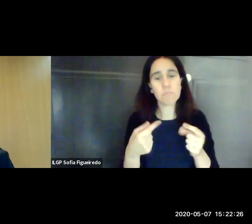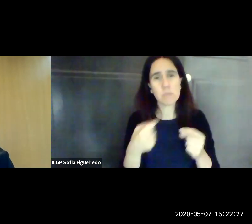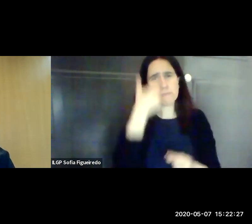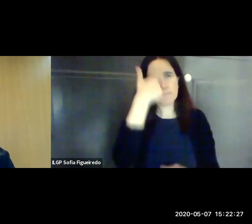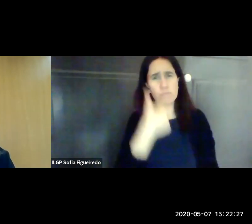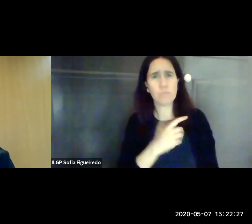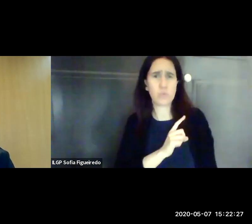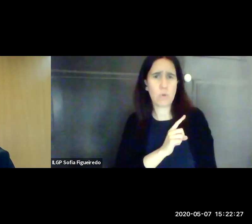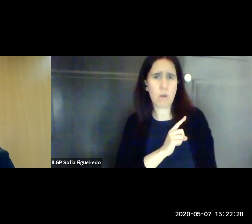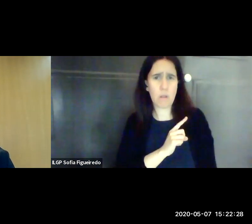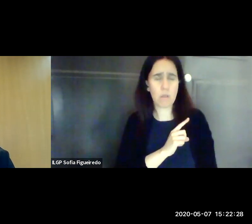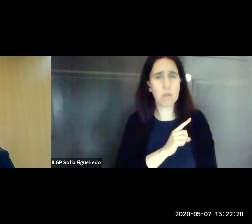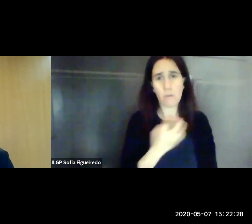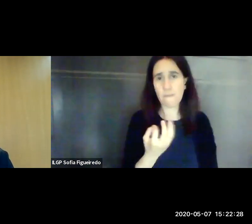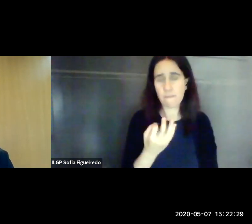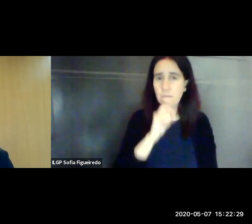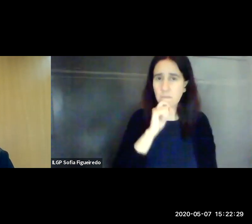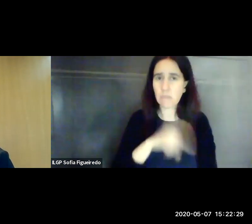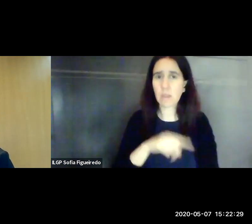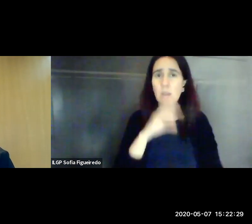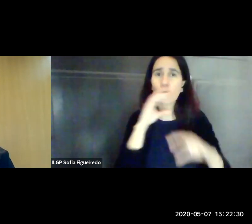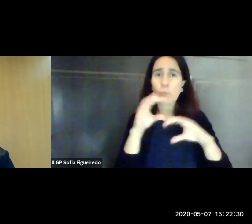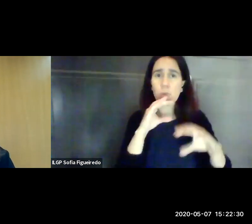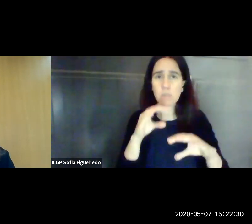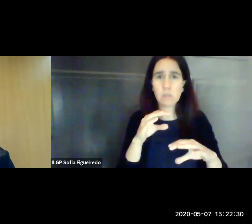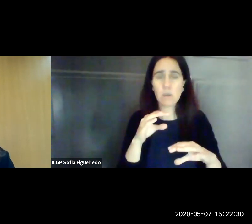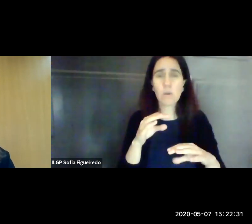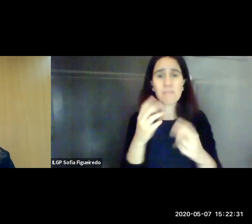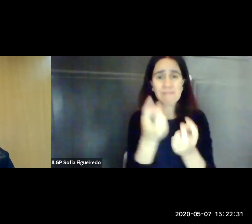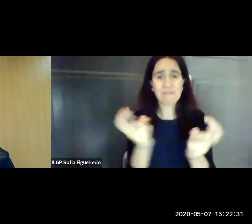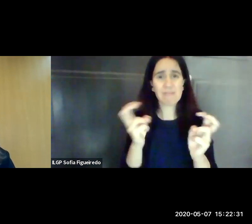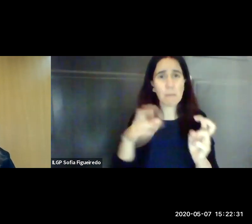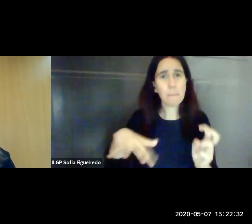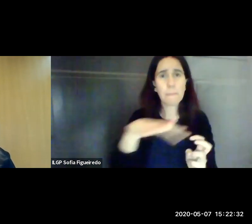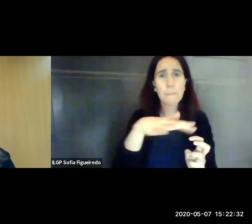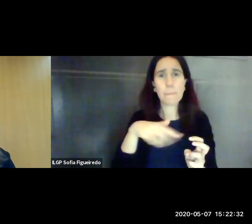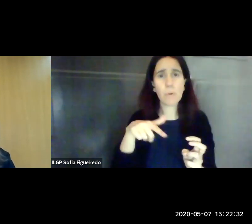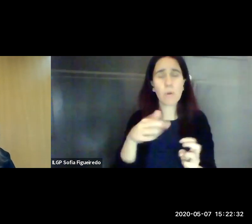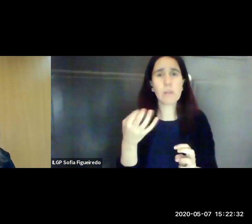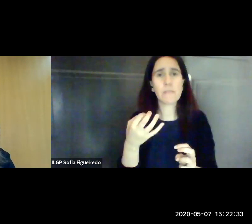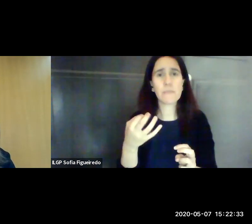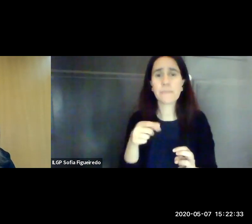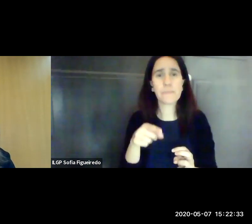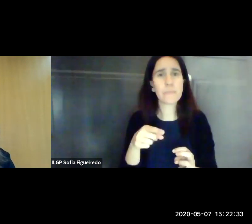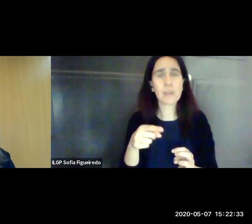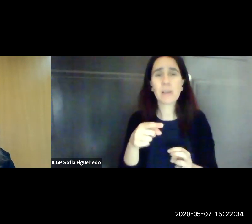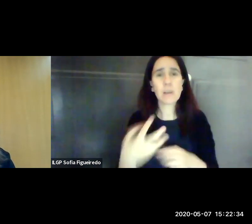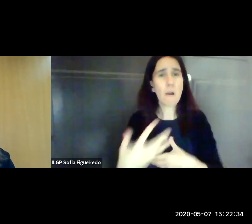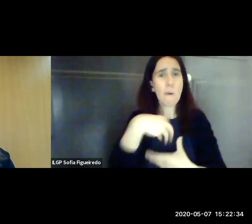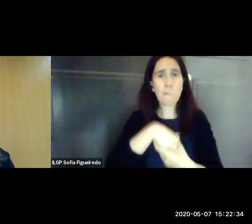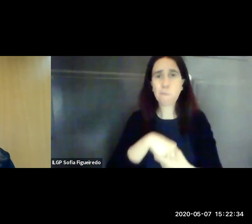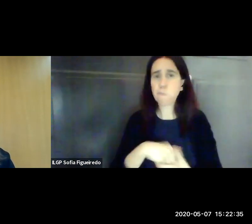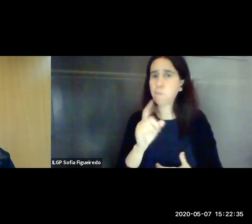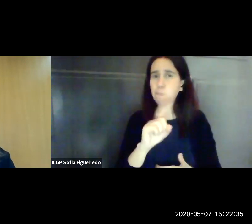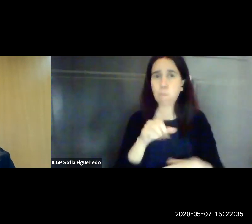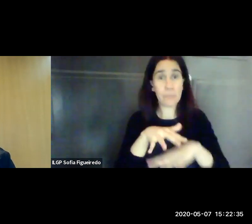e, portanto, desta forma conseguimos comunicar com os elementos que, mesmo que não tenham conseguido estar dentro da rede